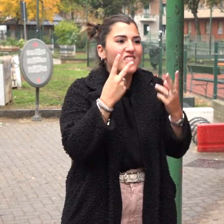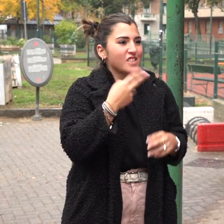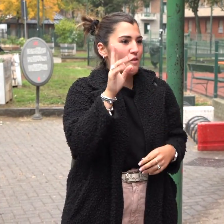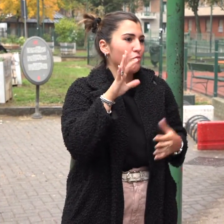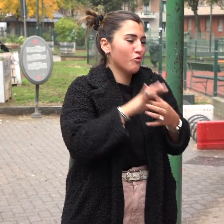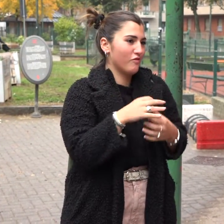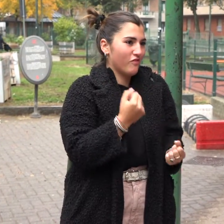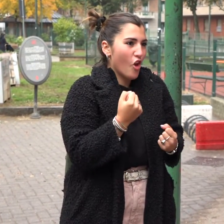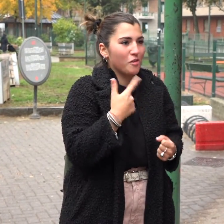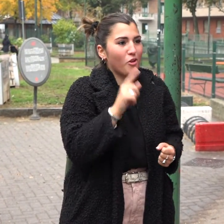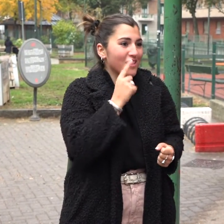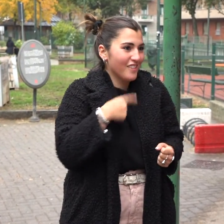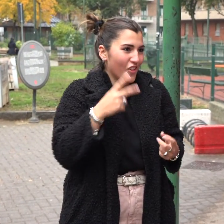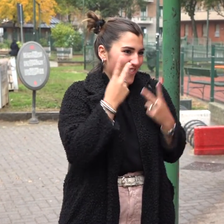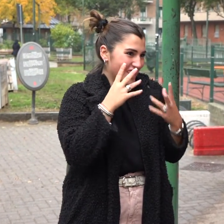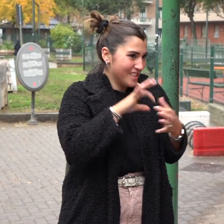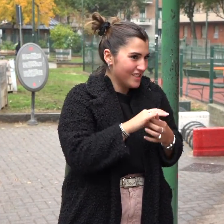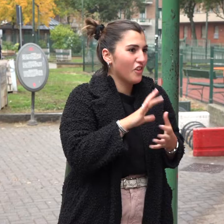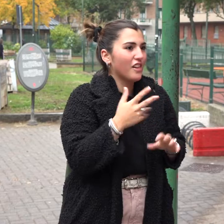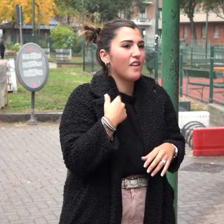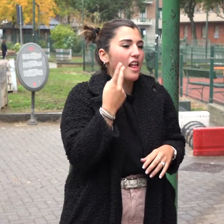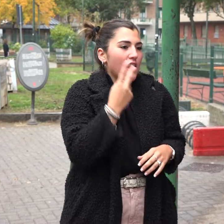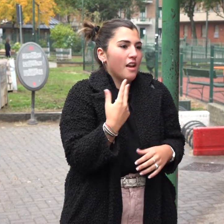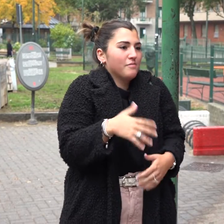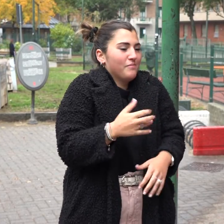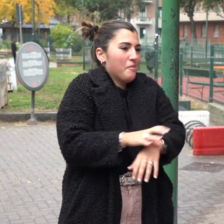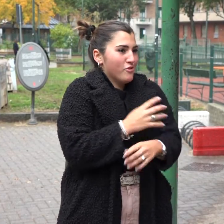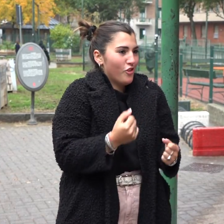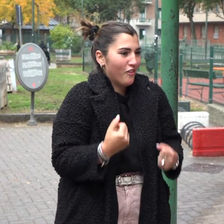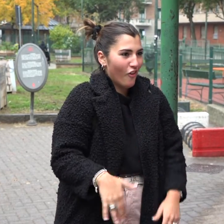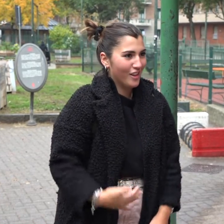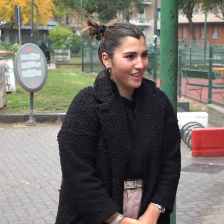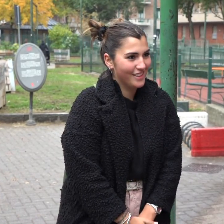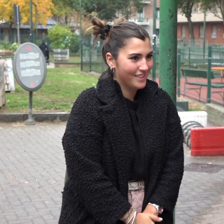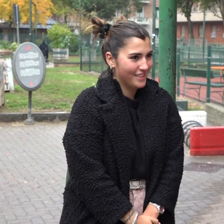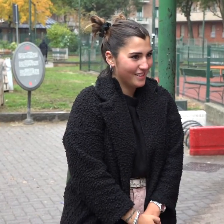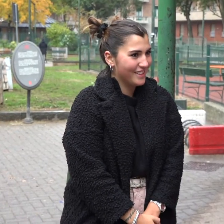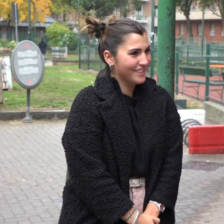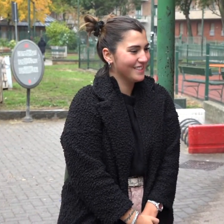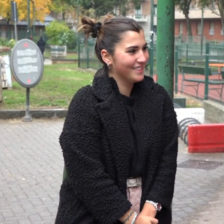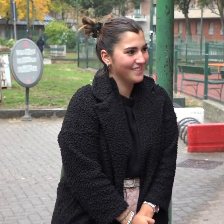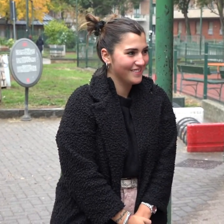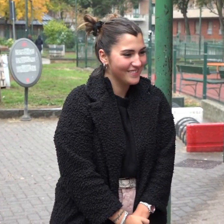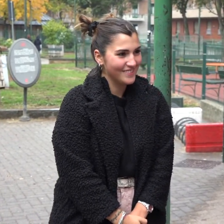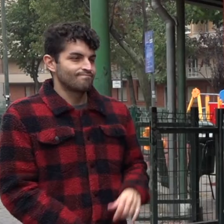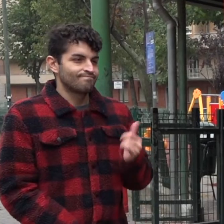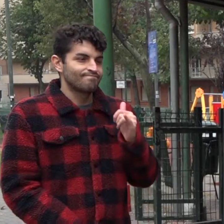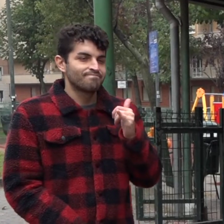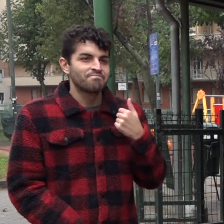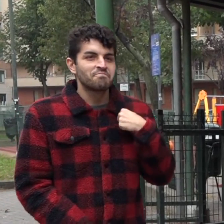i collegamenti anche derivanti dalla mia educazione. Poi essendo sorda sono molto più visiva e mi ha dato tantissime emozioni.